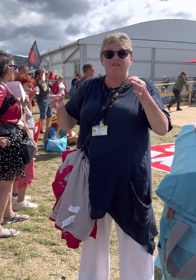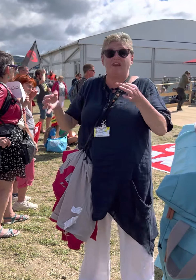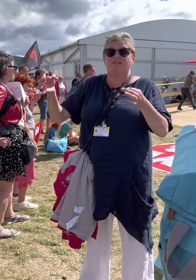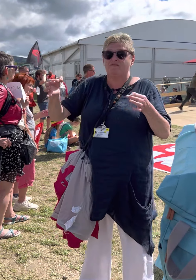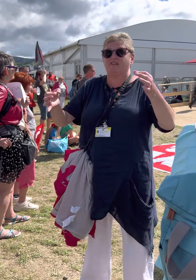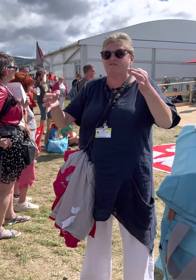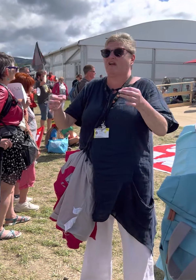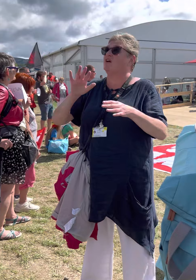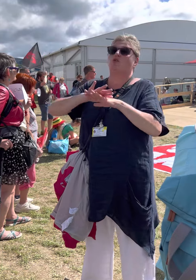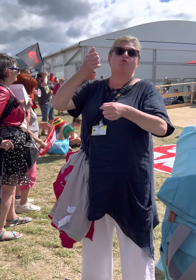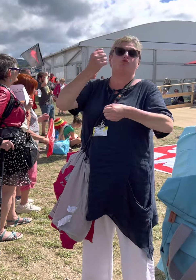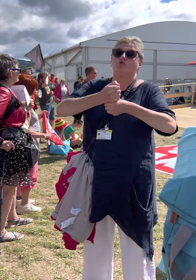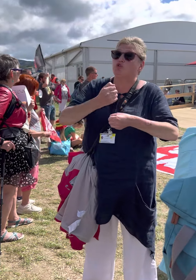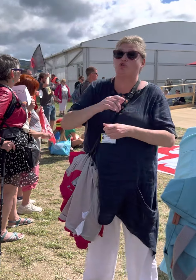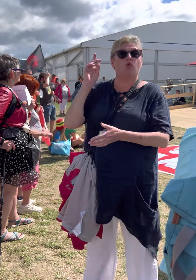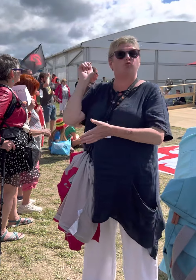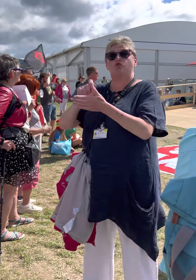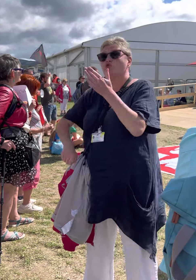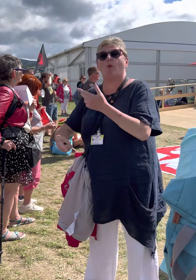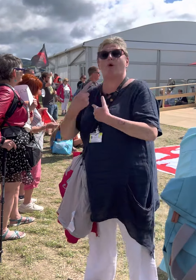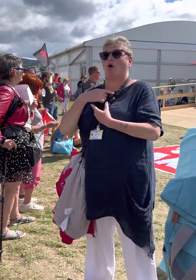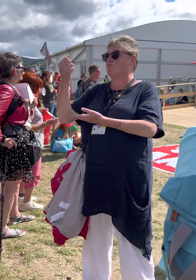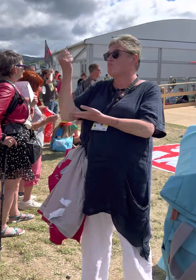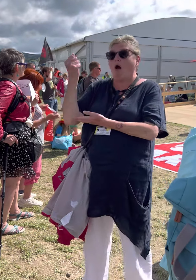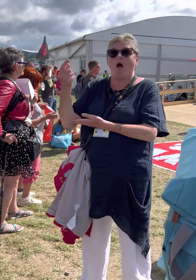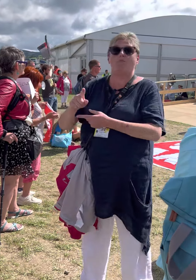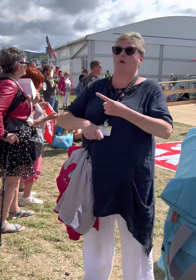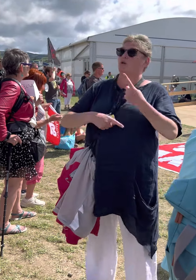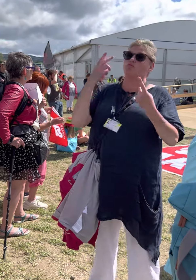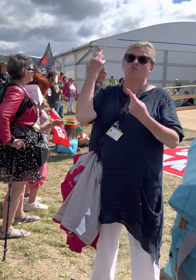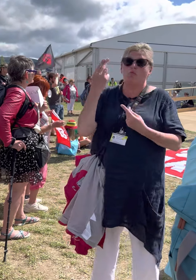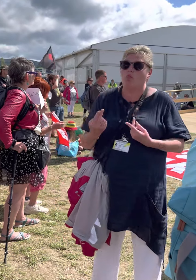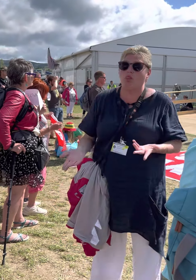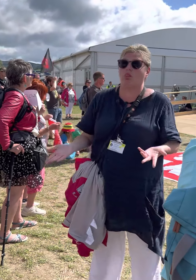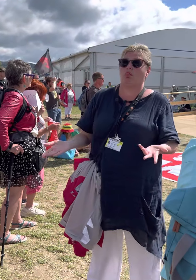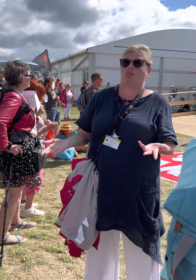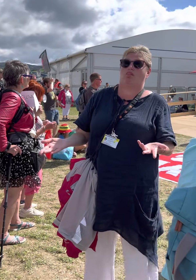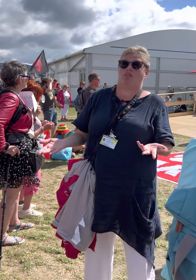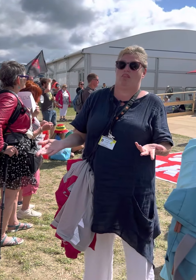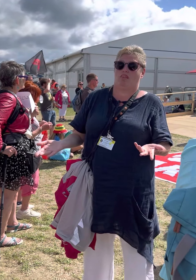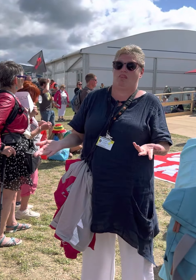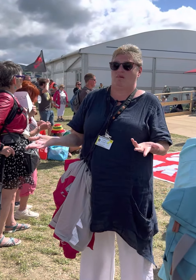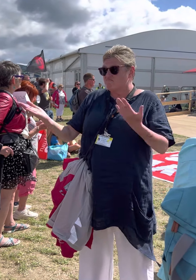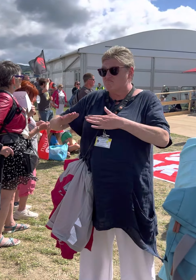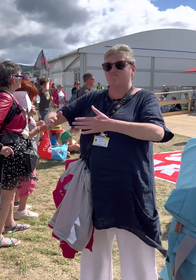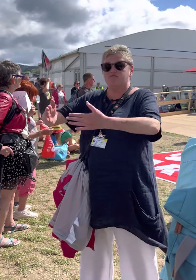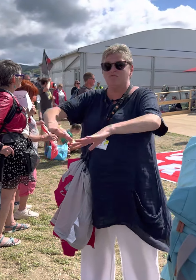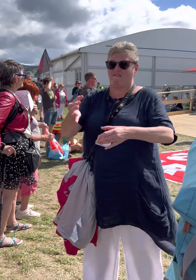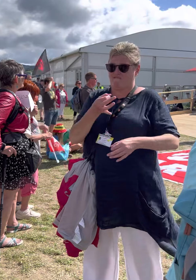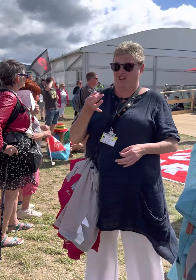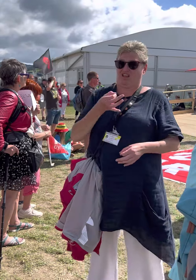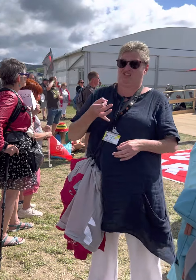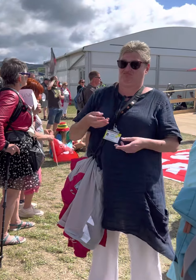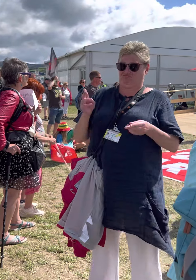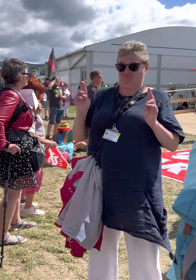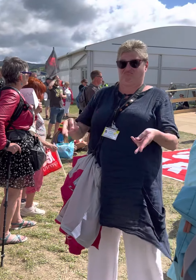heb gapel, heb siop, heb dafarn, heb ysgol. Hynny yw pentrefi sydd